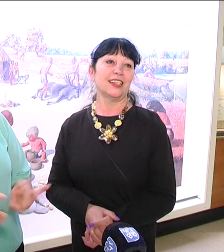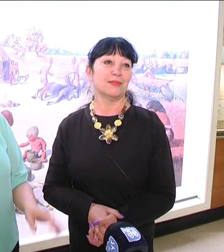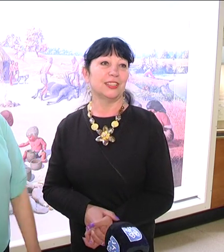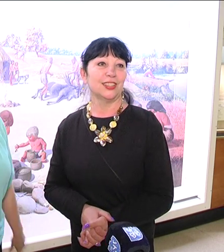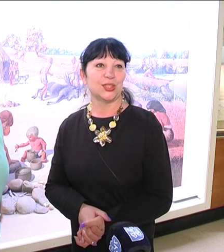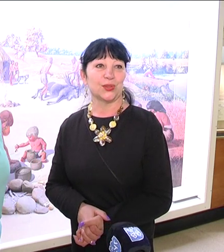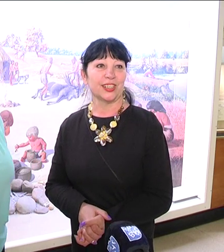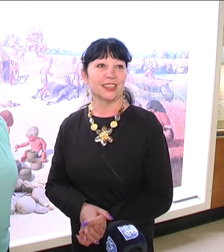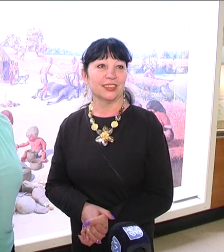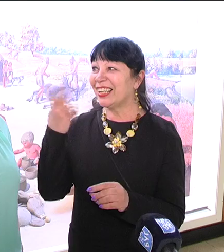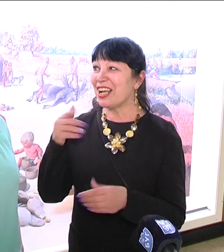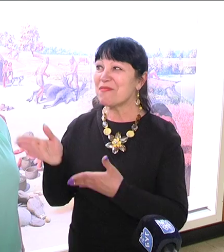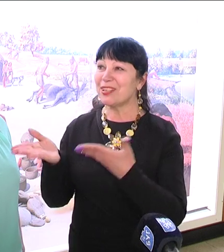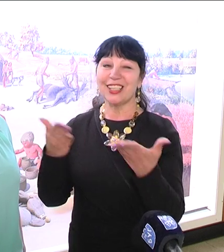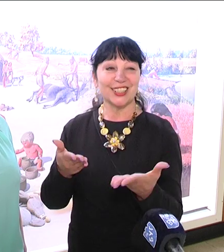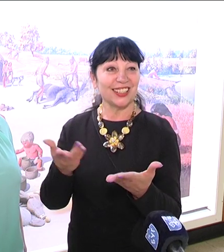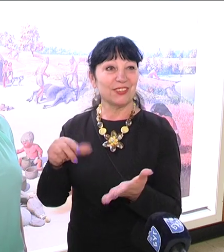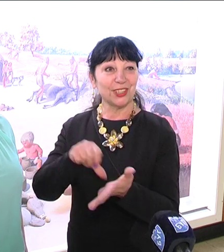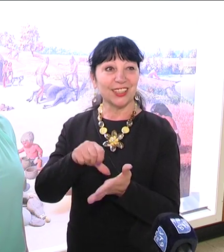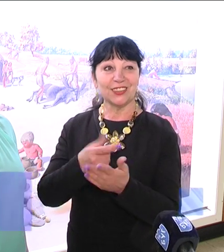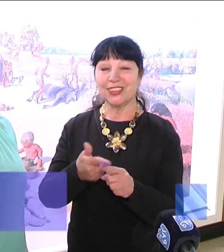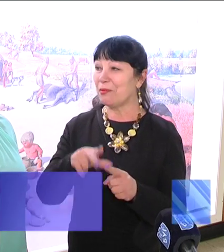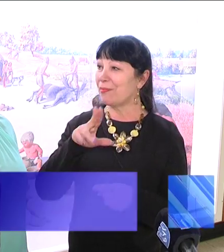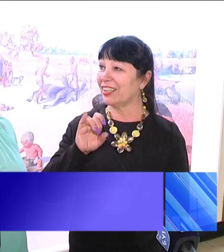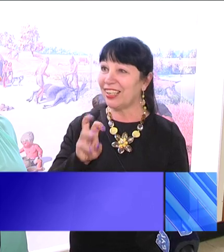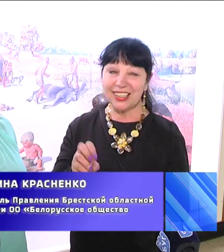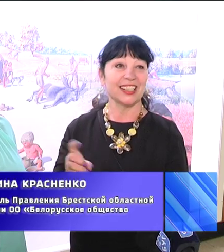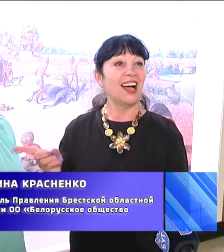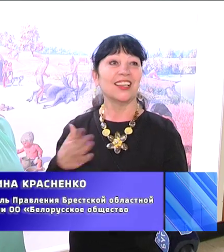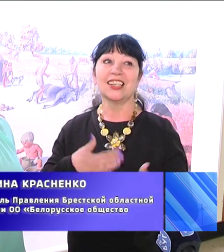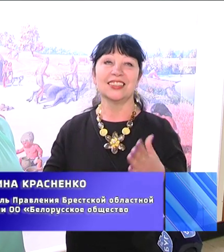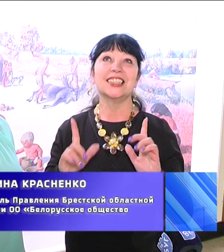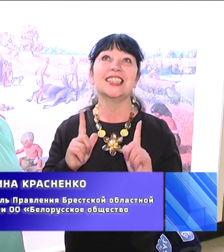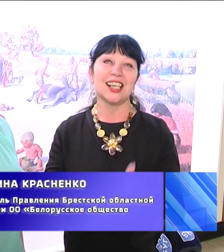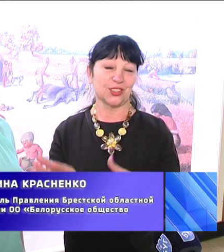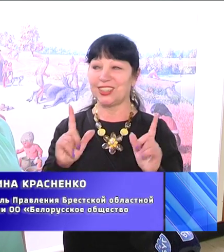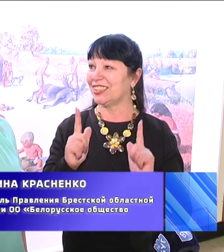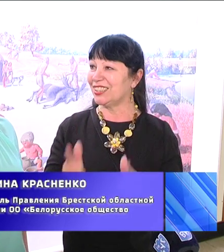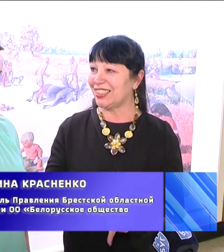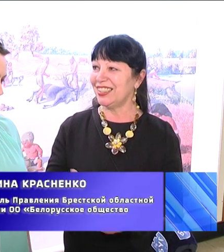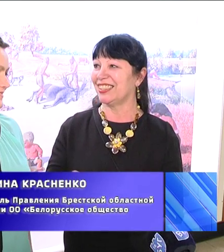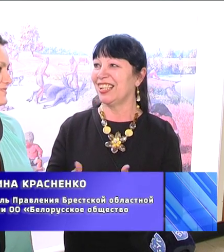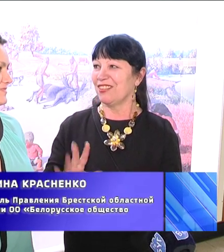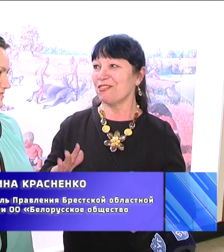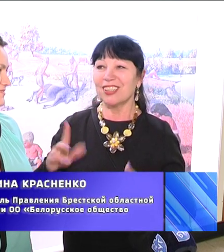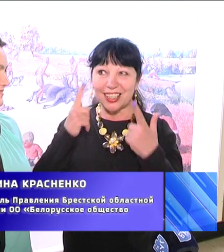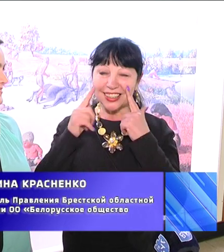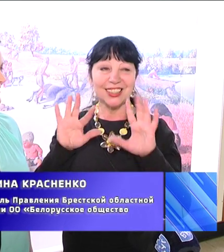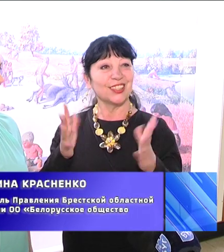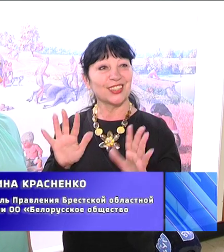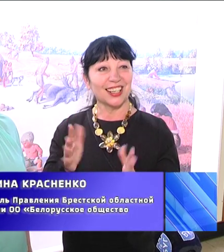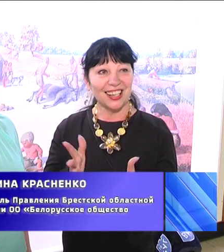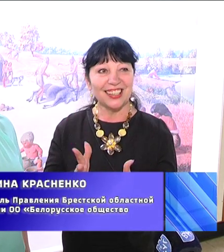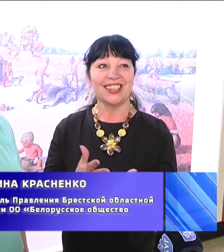все знали об этой истории. Когда мы предложили ей участвовать в этом проекте, она сразу согласилась, у нее